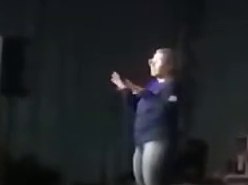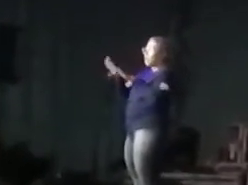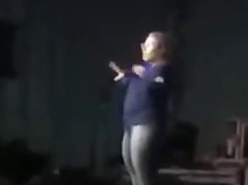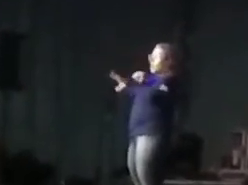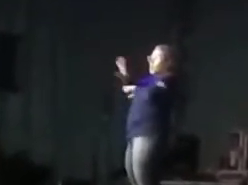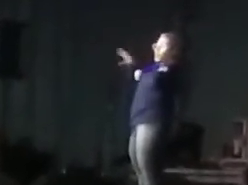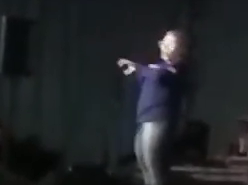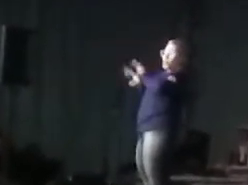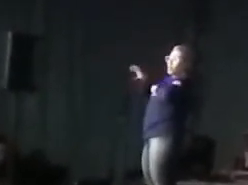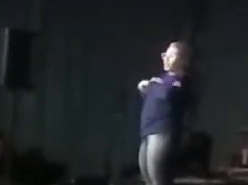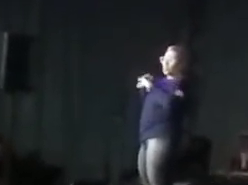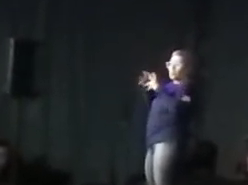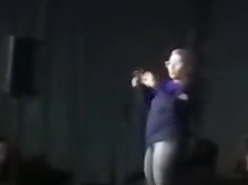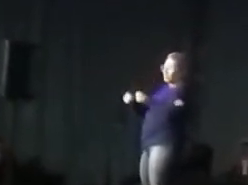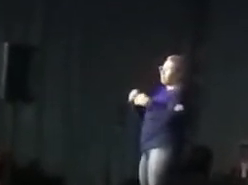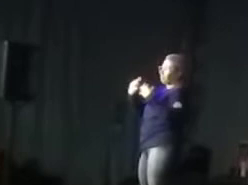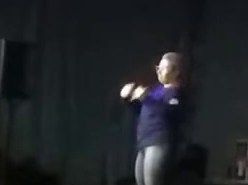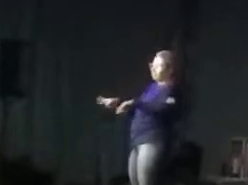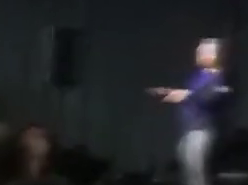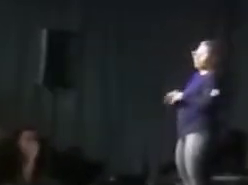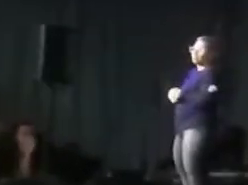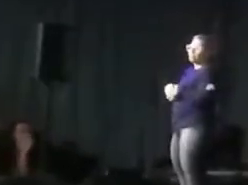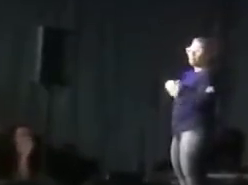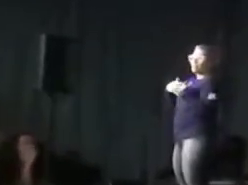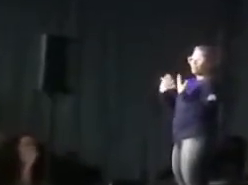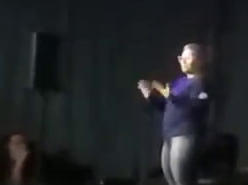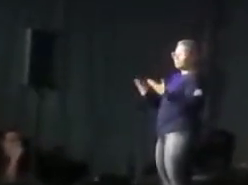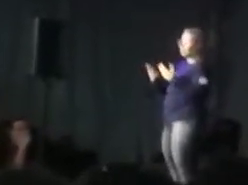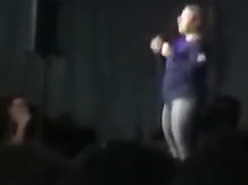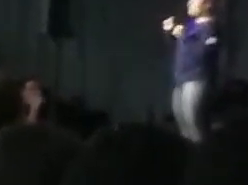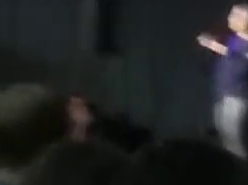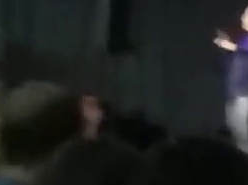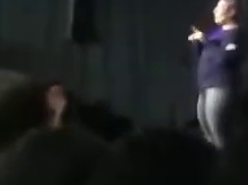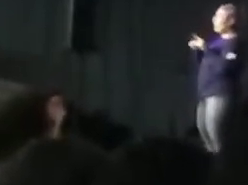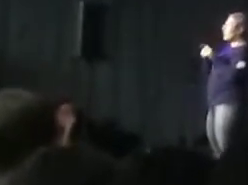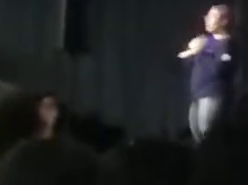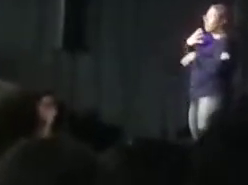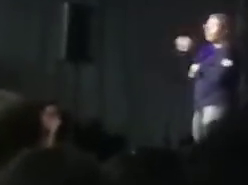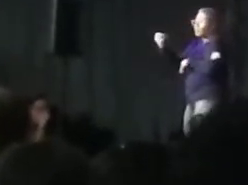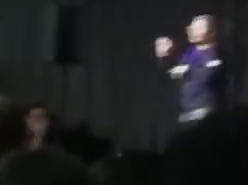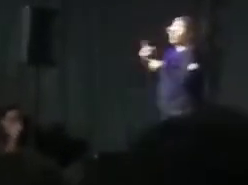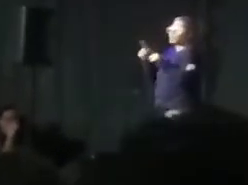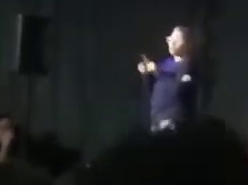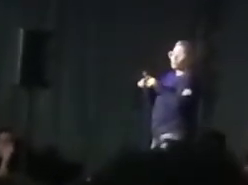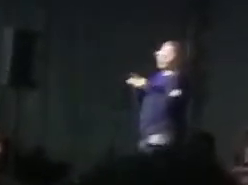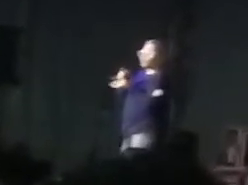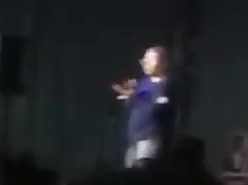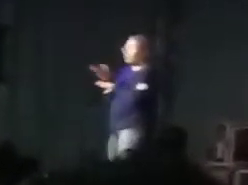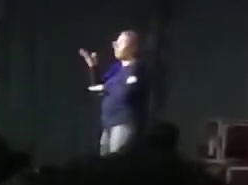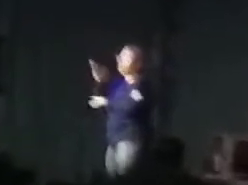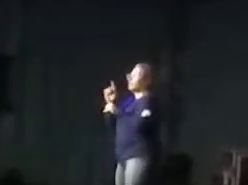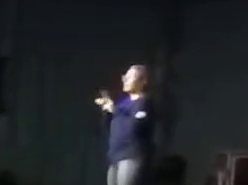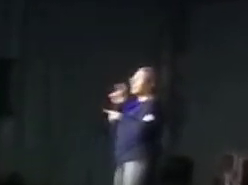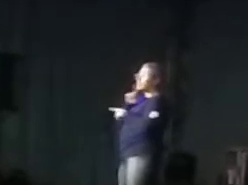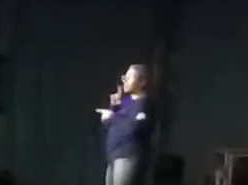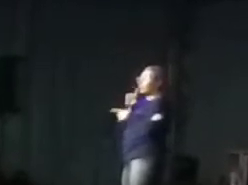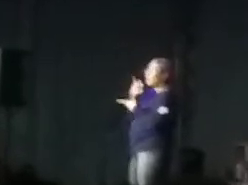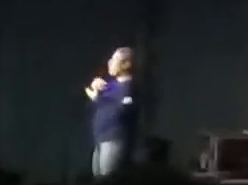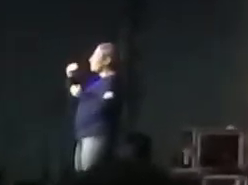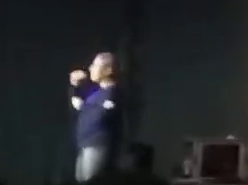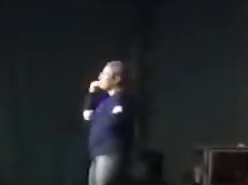absorvendo. Com certeza. E nessas suas viagens, você foi até lá para pegar